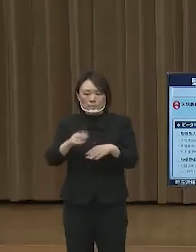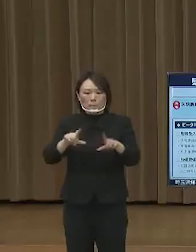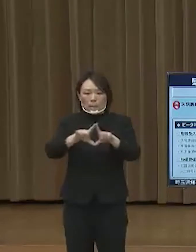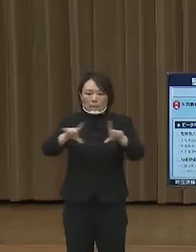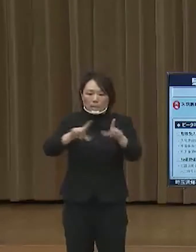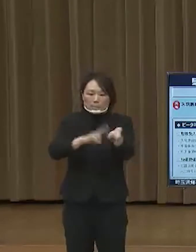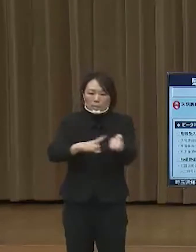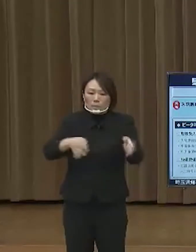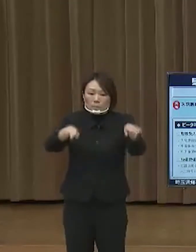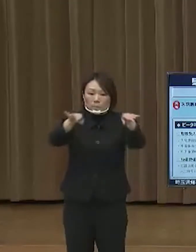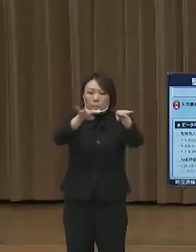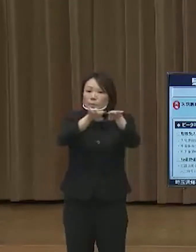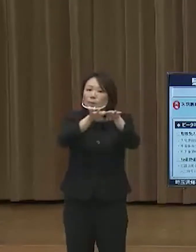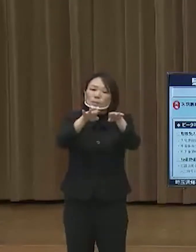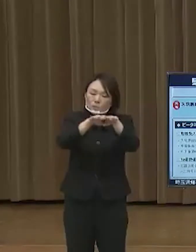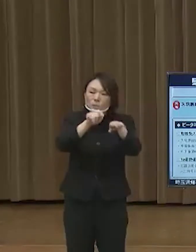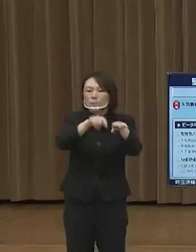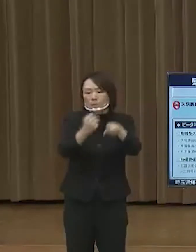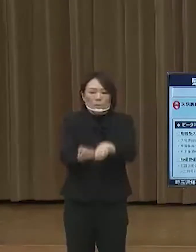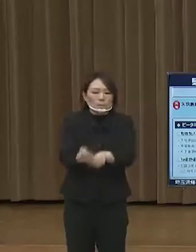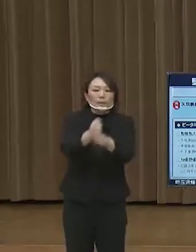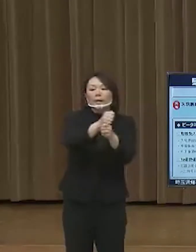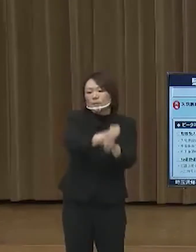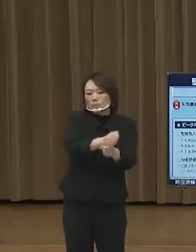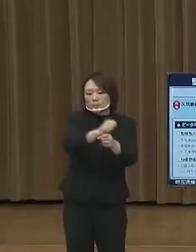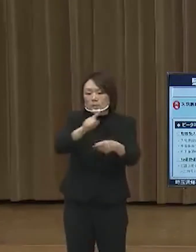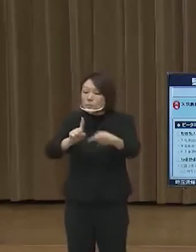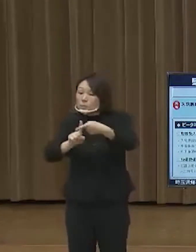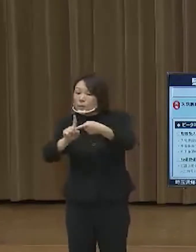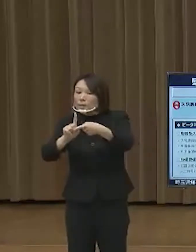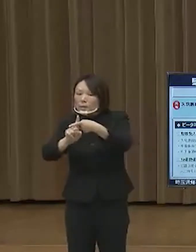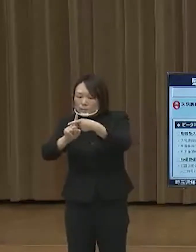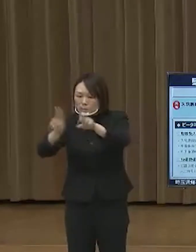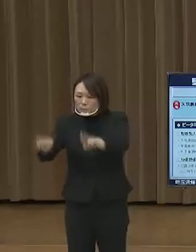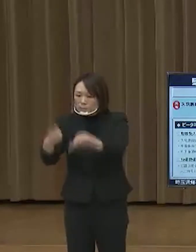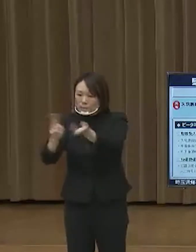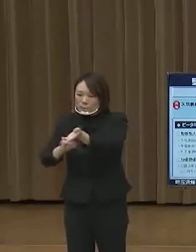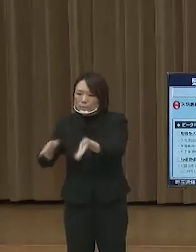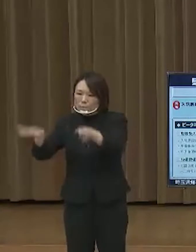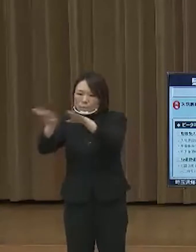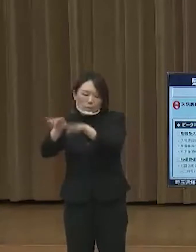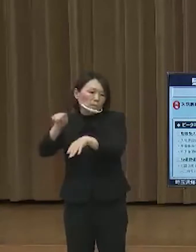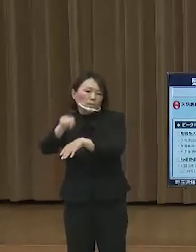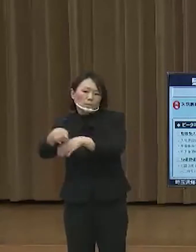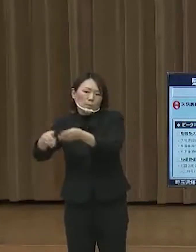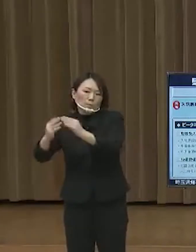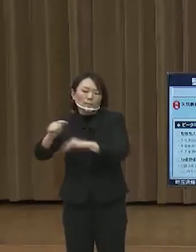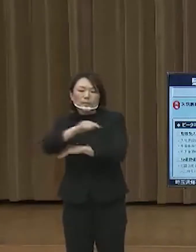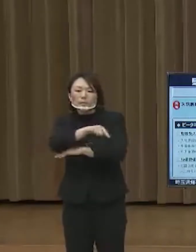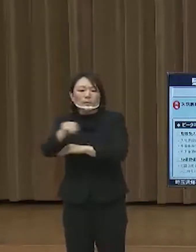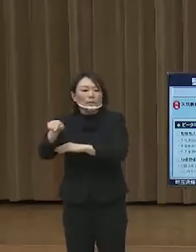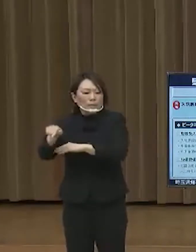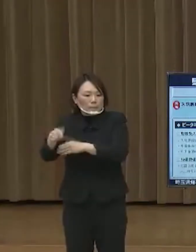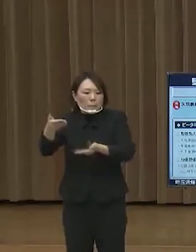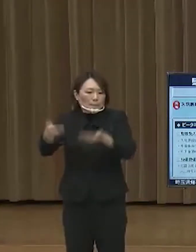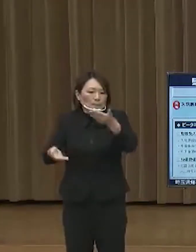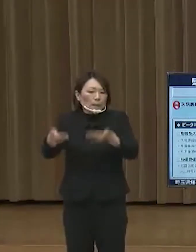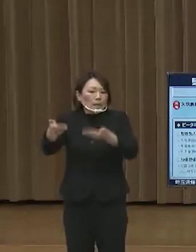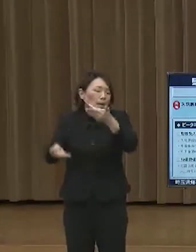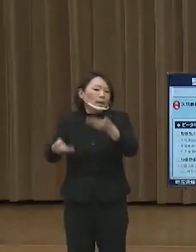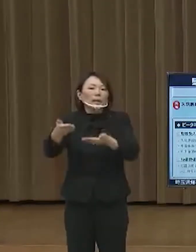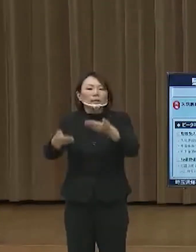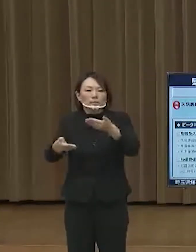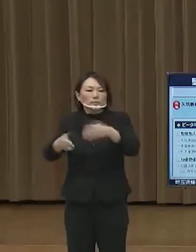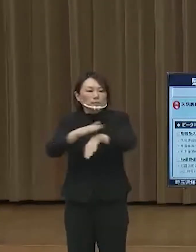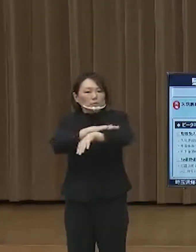側に専用を持つことによって、こちらがとこちらのそのバランスがうまく取れる、こういったことも行わせていただ